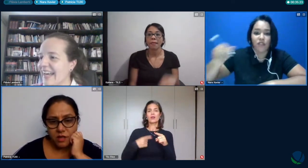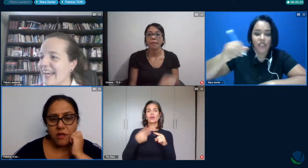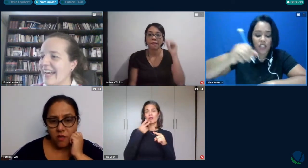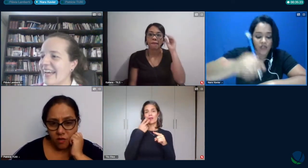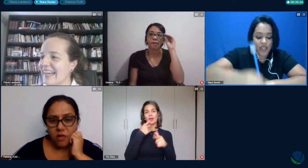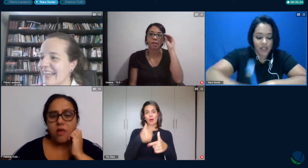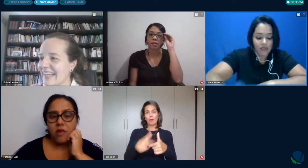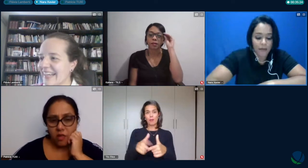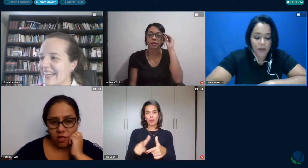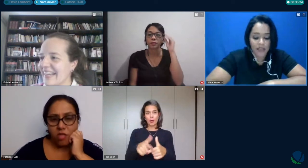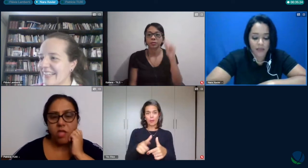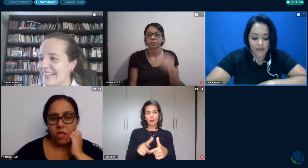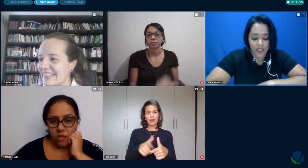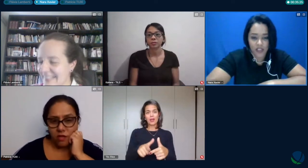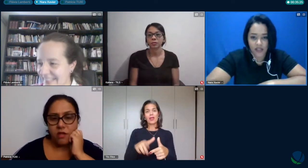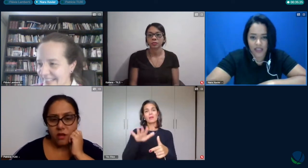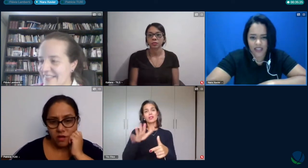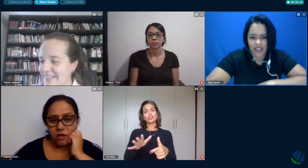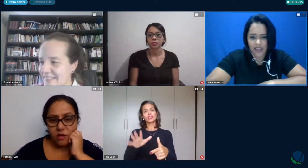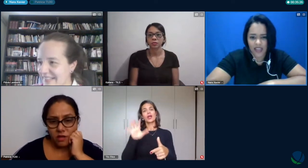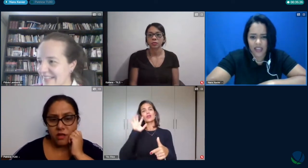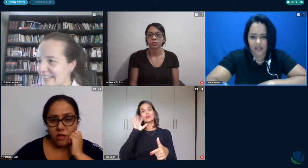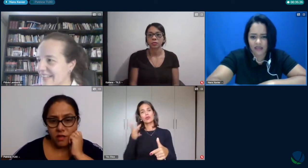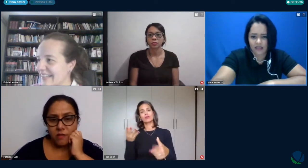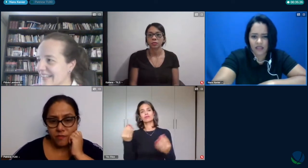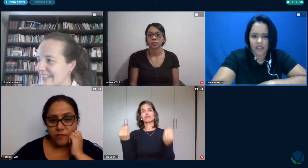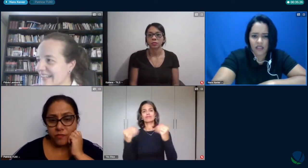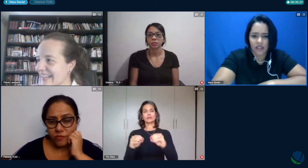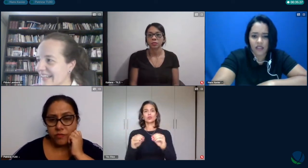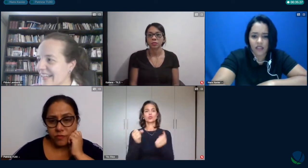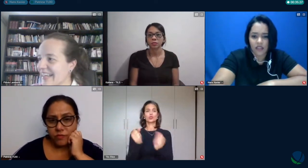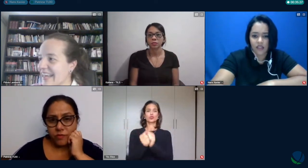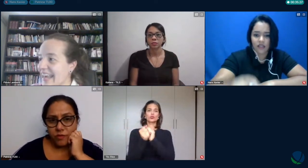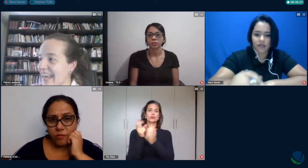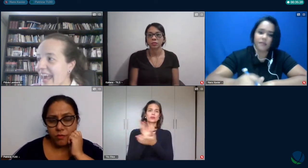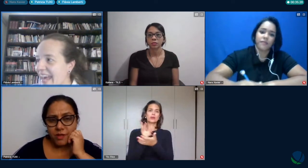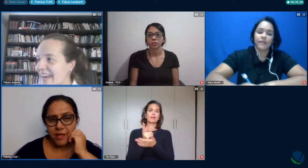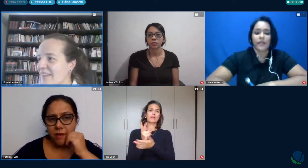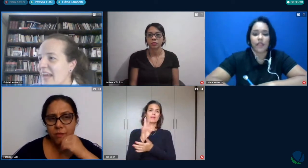já vou identificando na próxima ficha. Essa era a ideia.